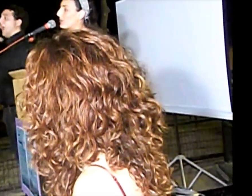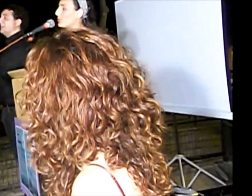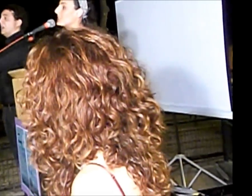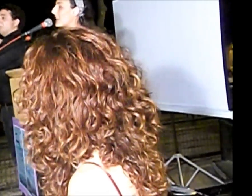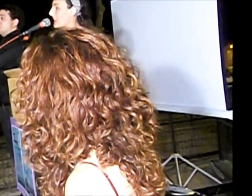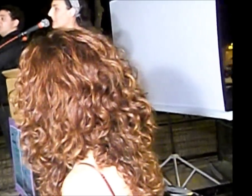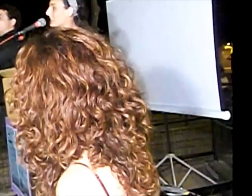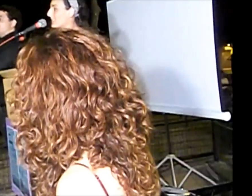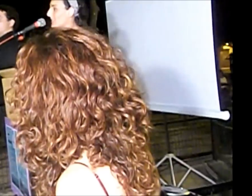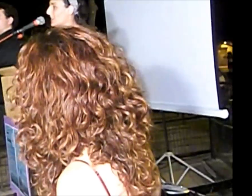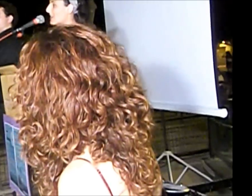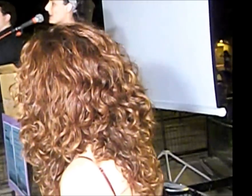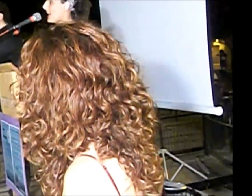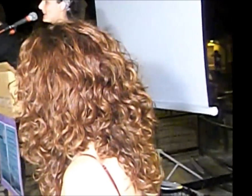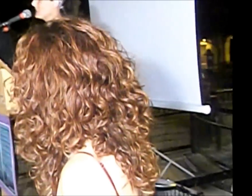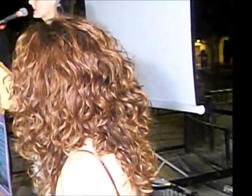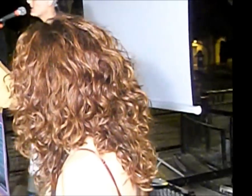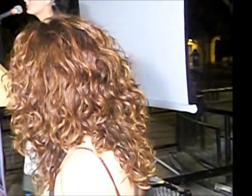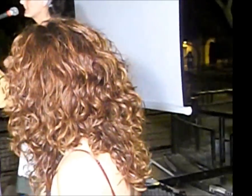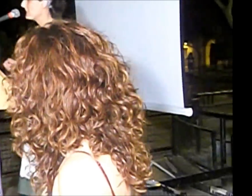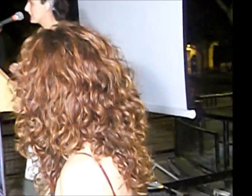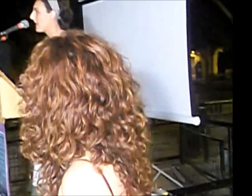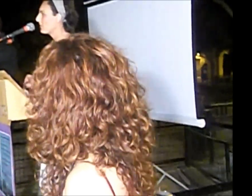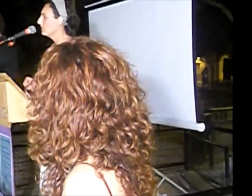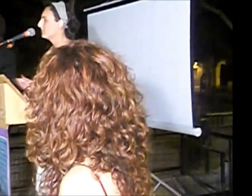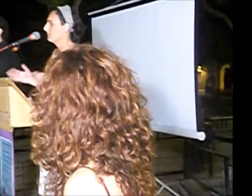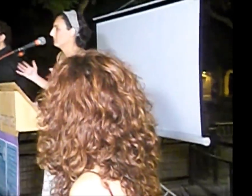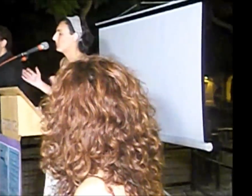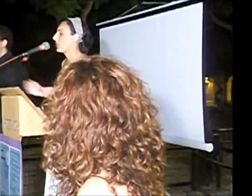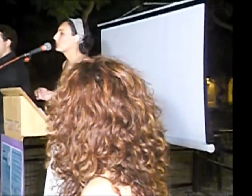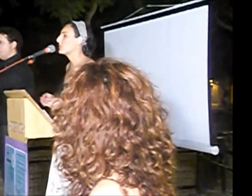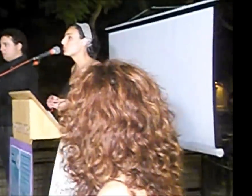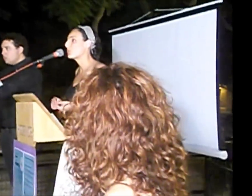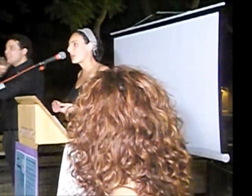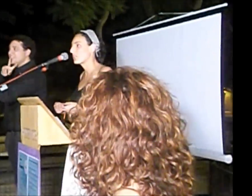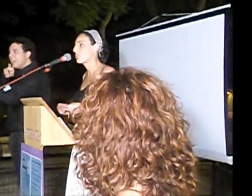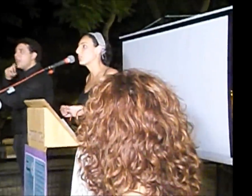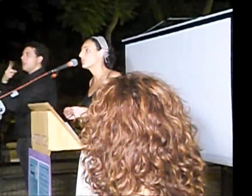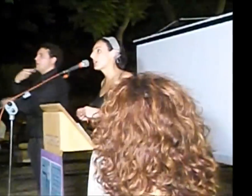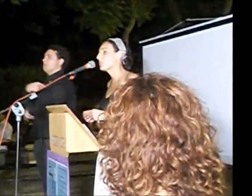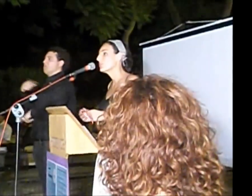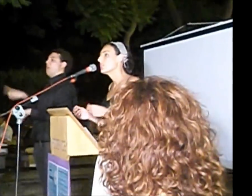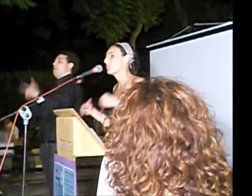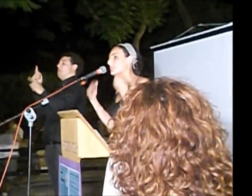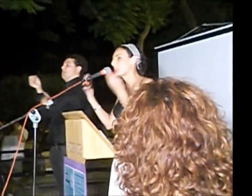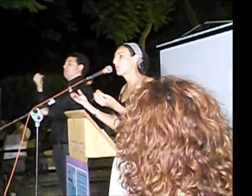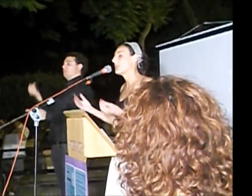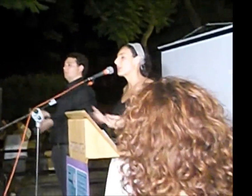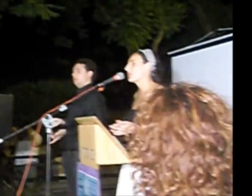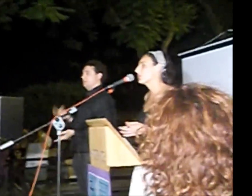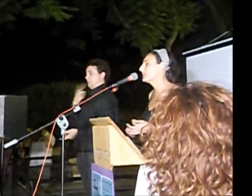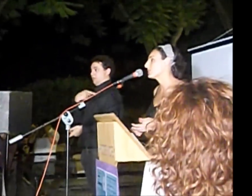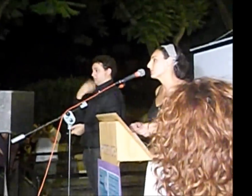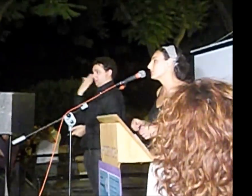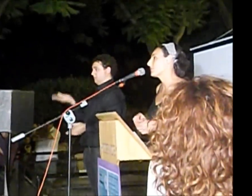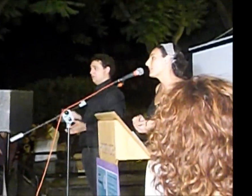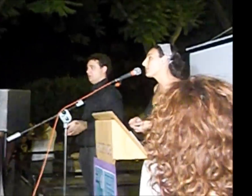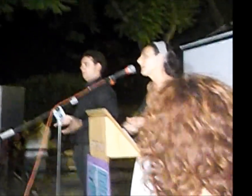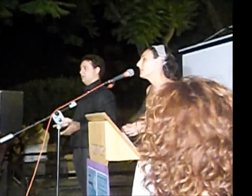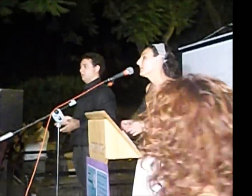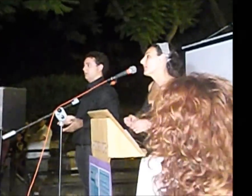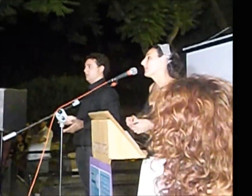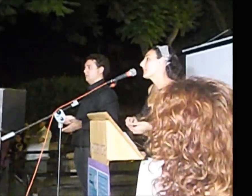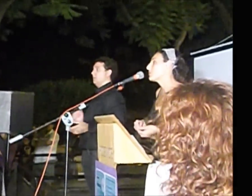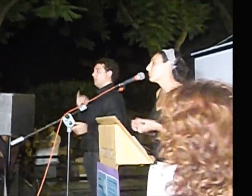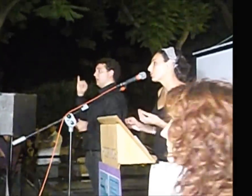dicho los propios israelíes. En Israel no se han enterado, porque los medios de comunicación no lo han contado, todas estas movilizaciones con esto de